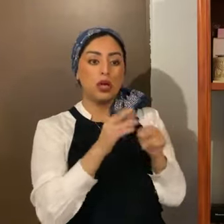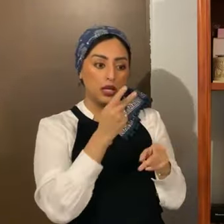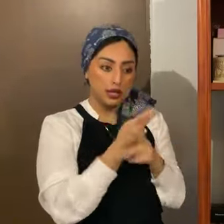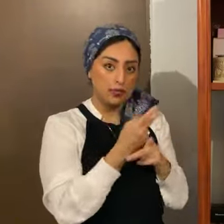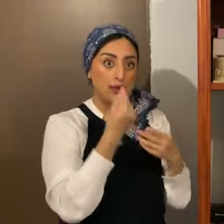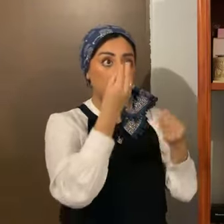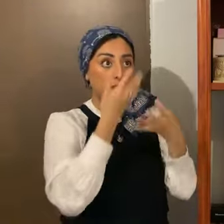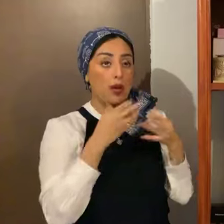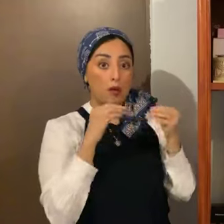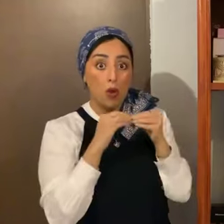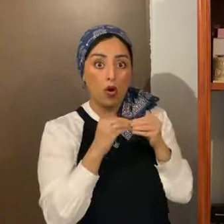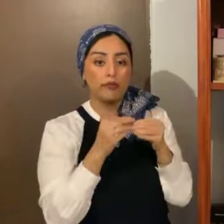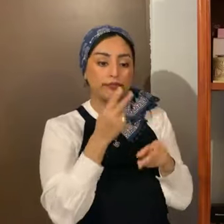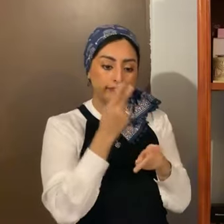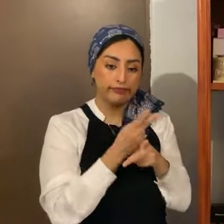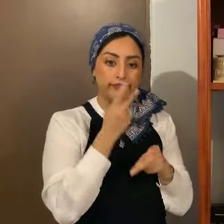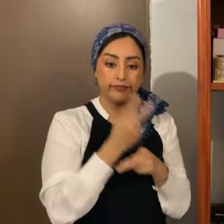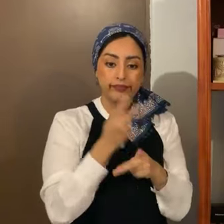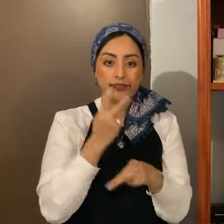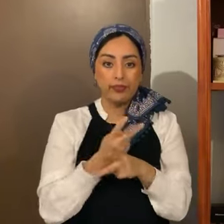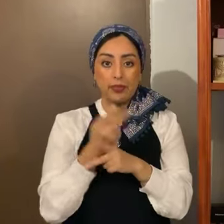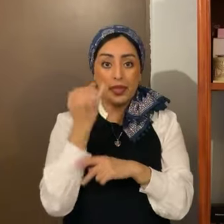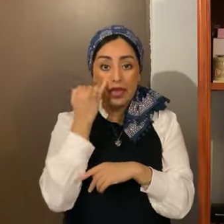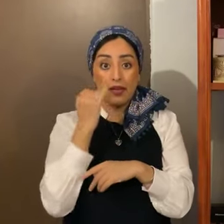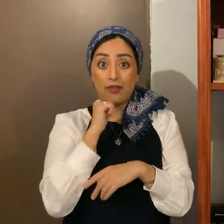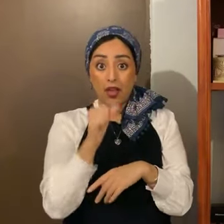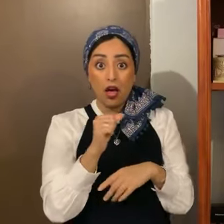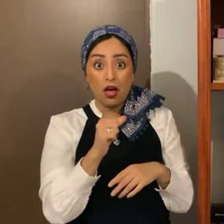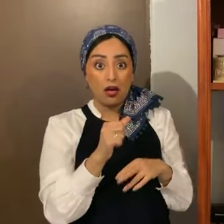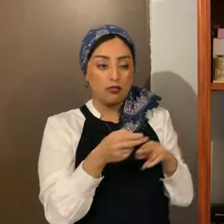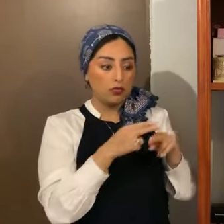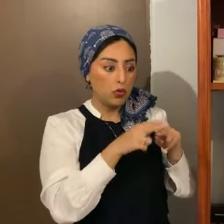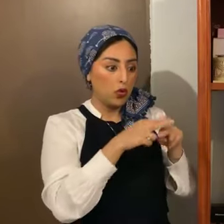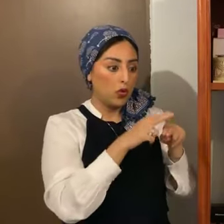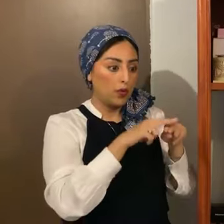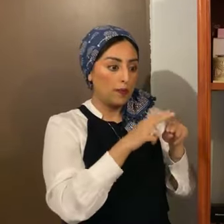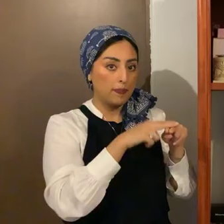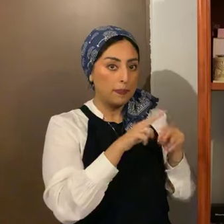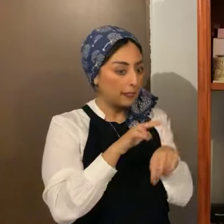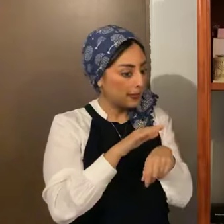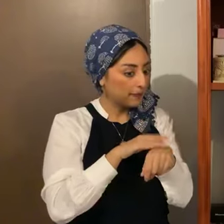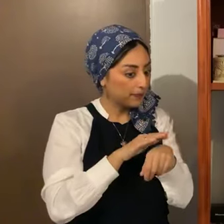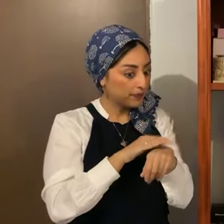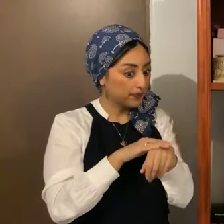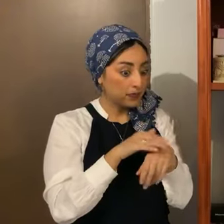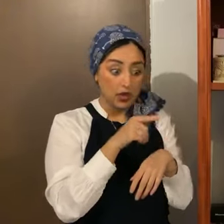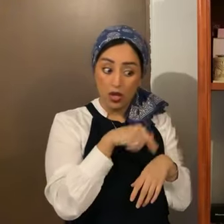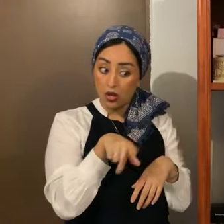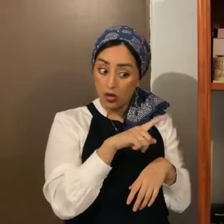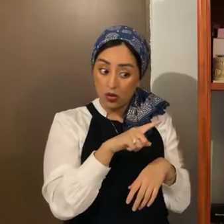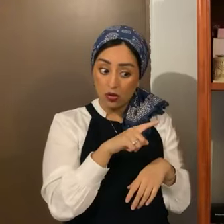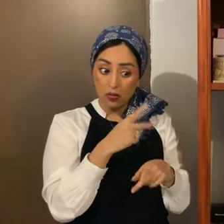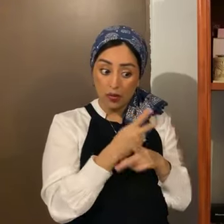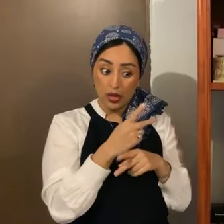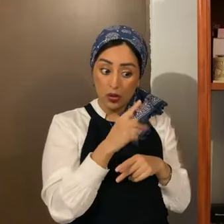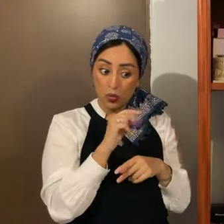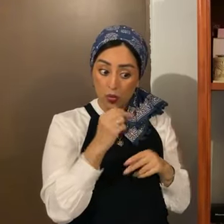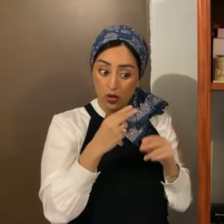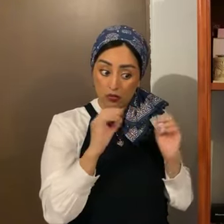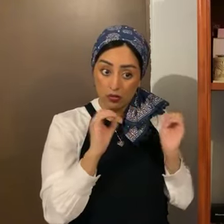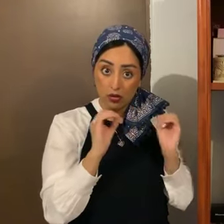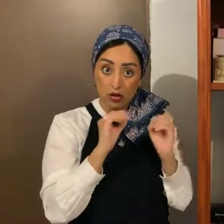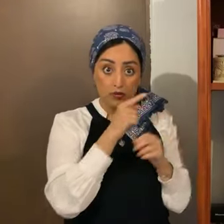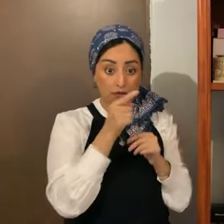luego te dice otra cosa, guárdalo. Porque si no se van acumulando advertencias de que debes de guardar la Torah, y si no